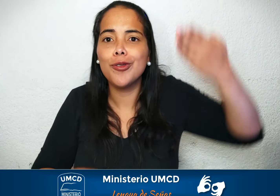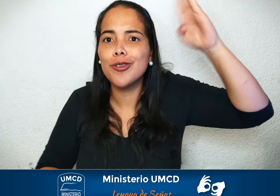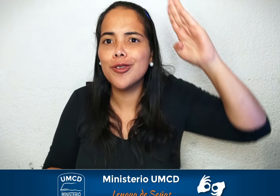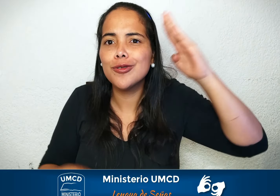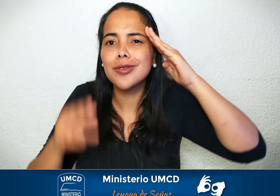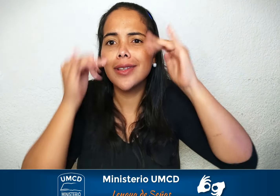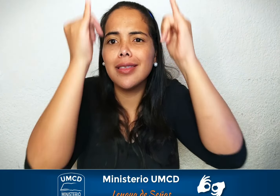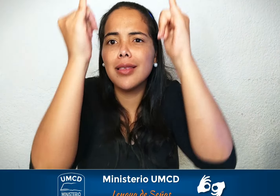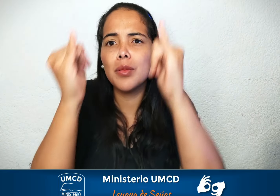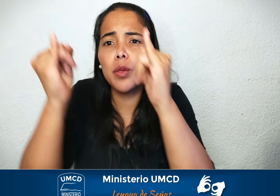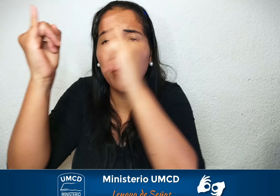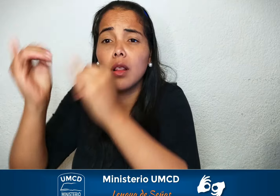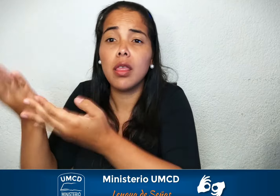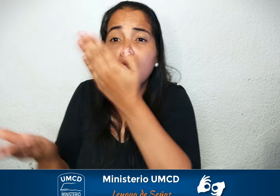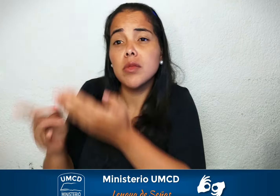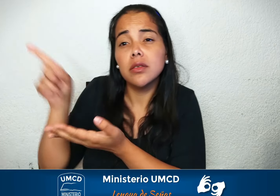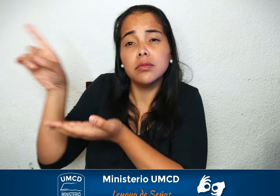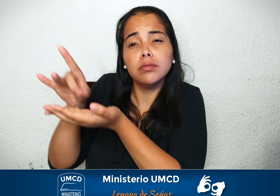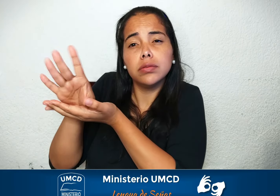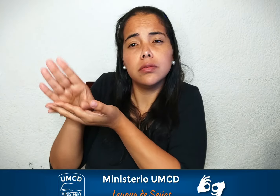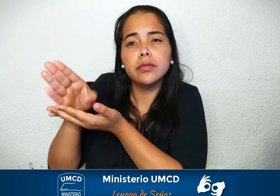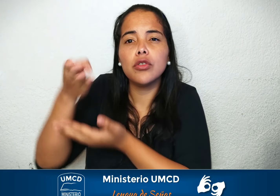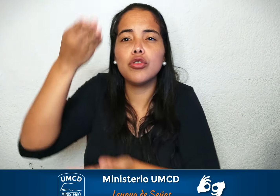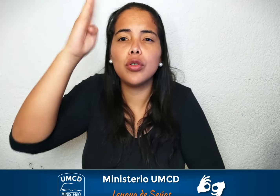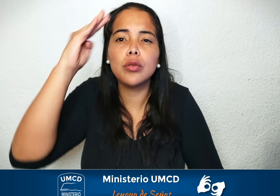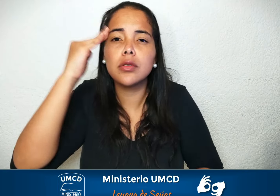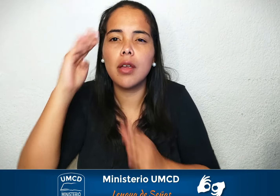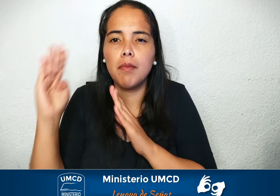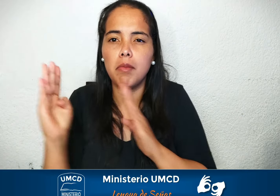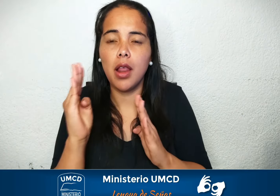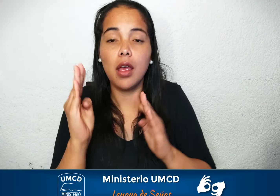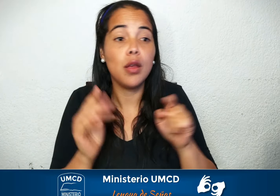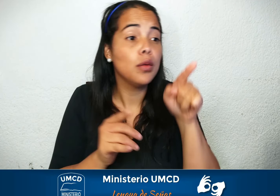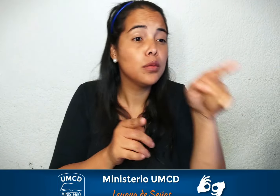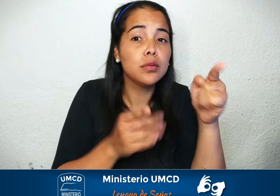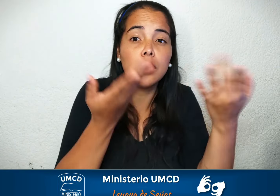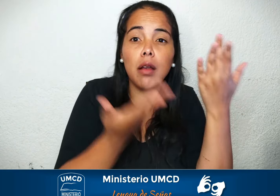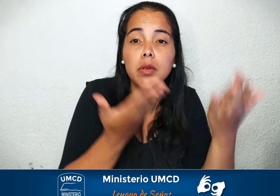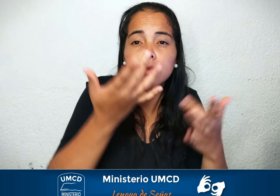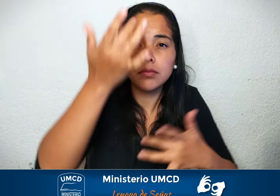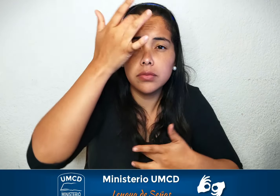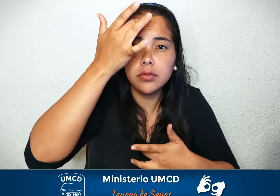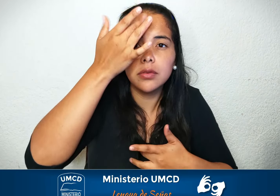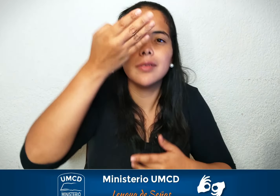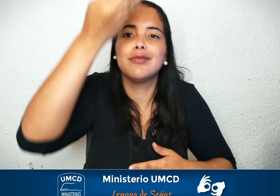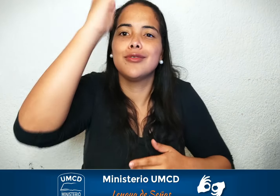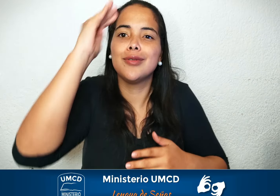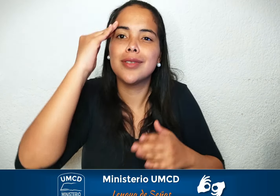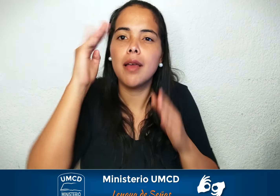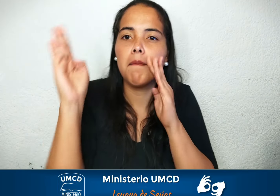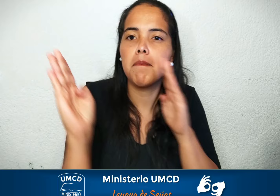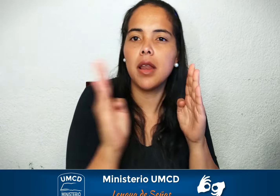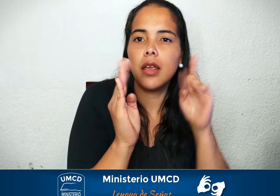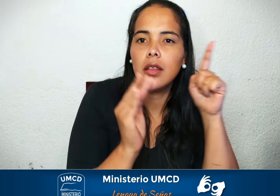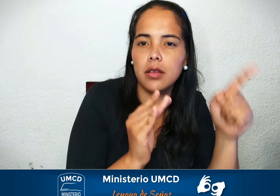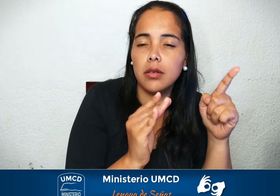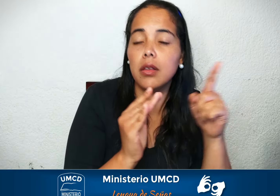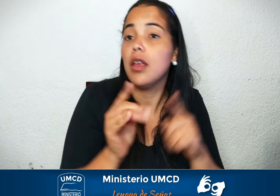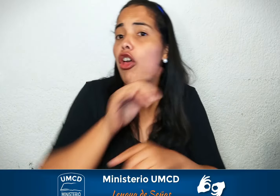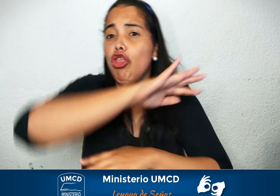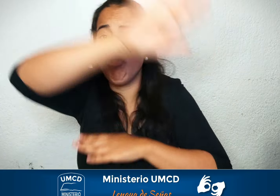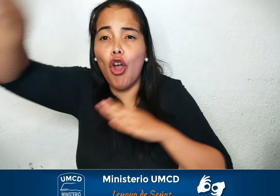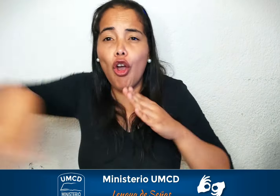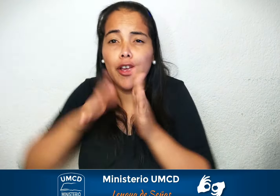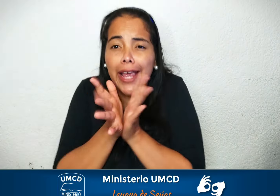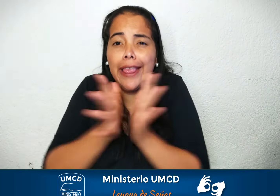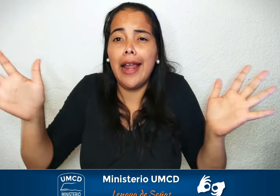plan individual para cada uno de nosotros. Y Él tenía un plan para Ezequías y para el pueblo de Israel,